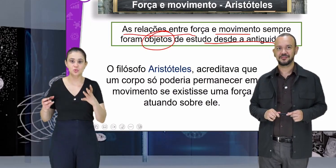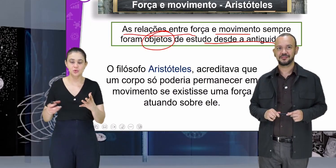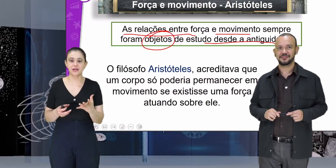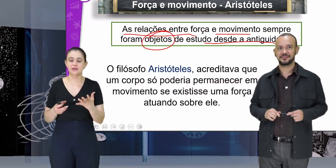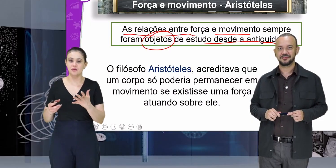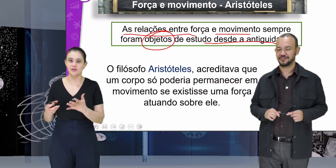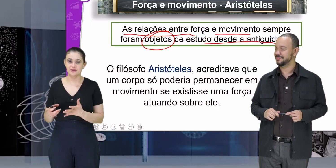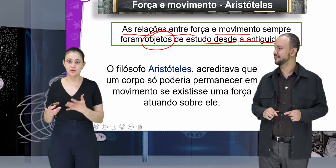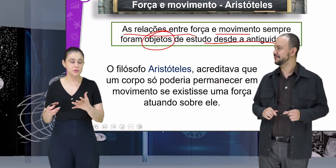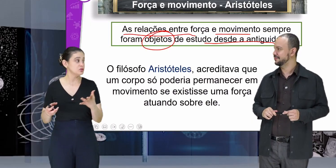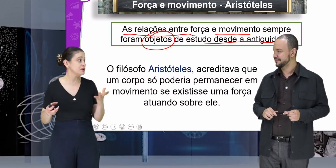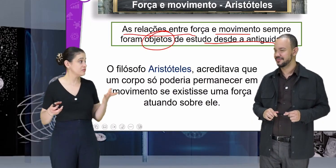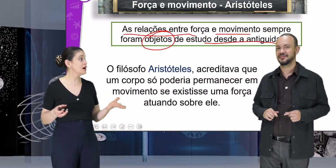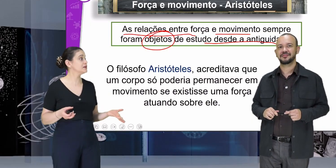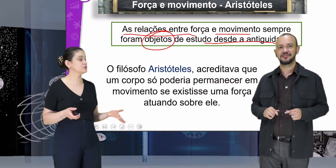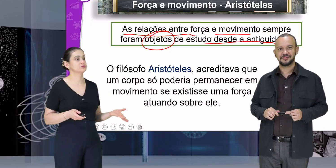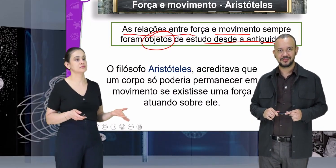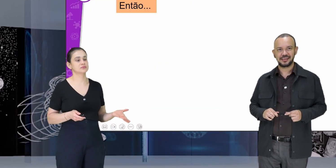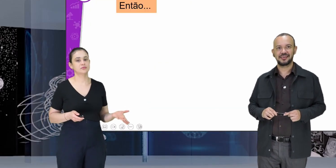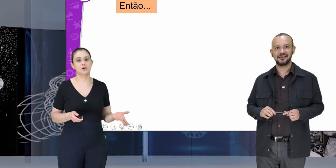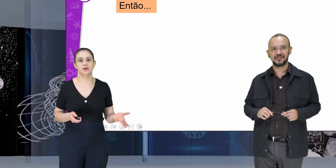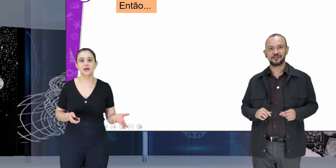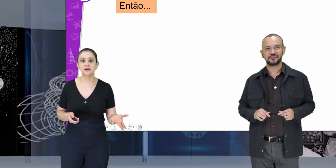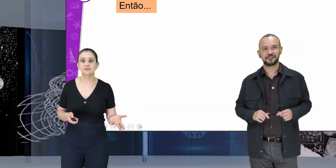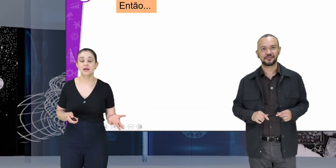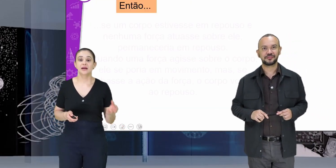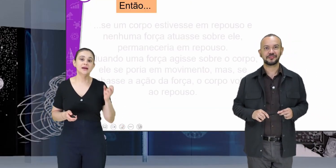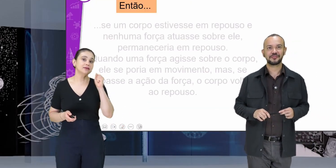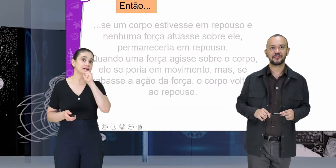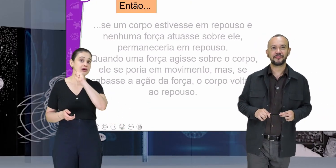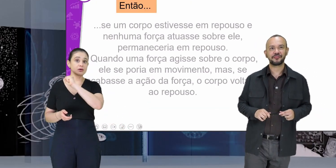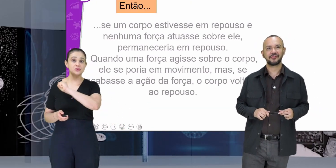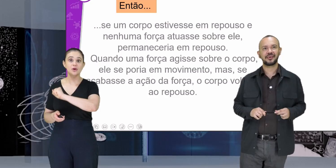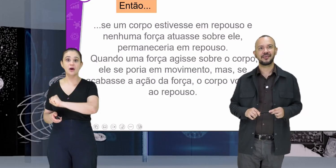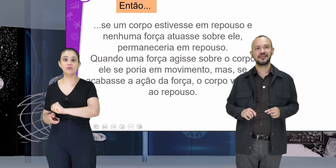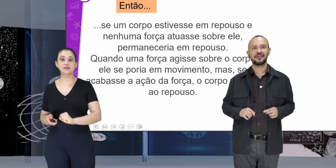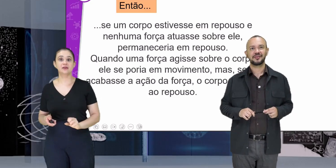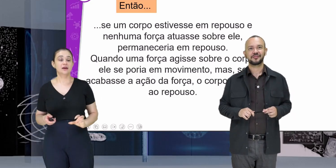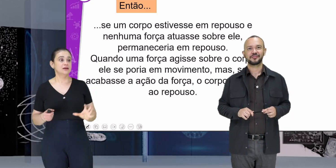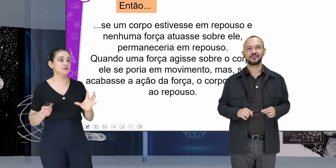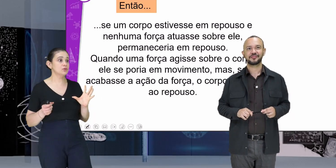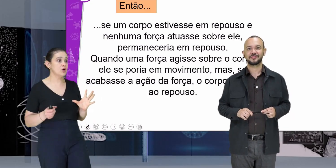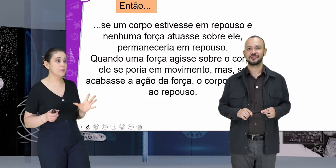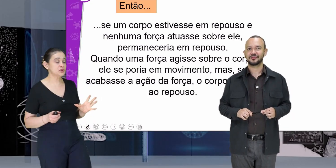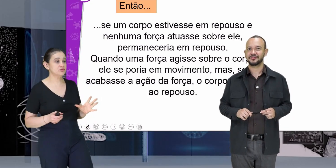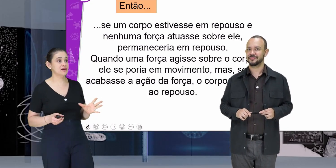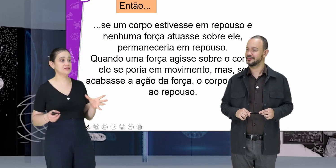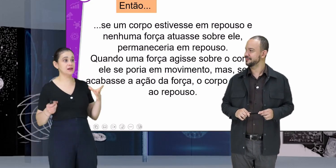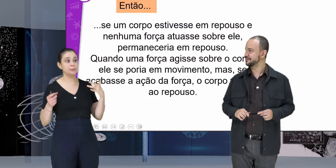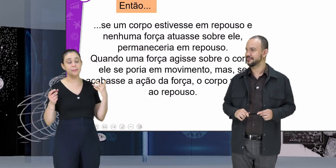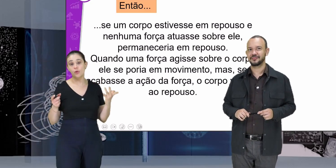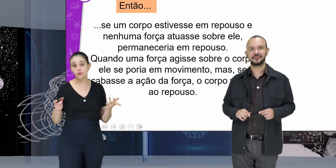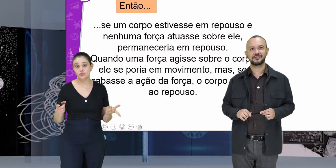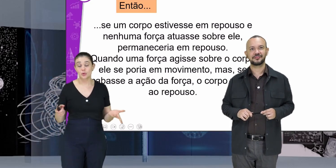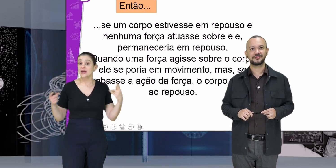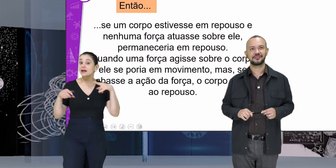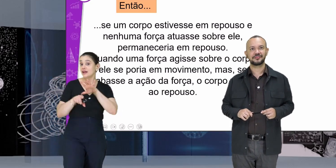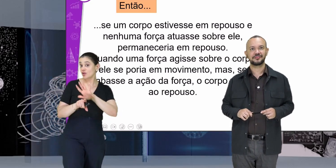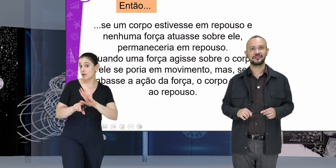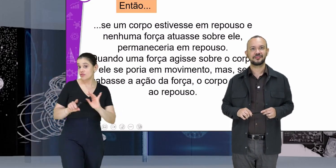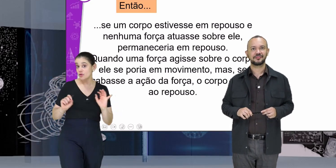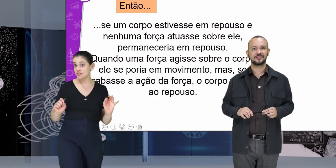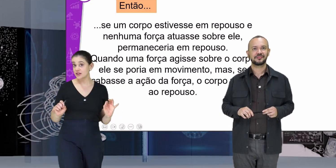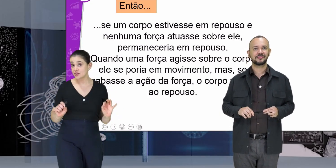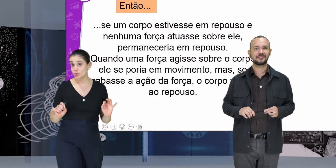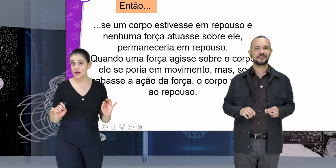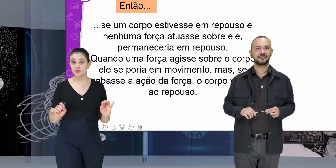para o estudo que ele estava fazendo, muito bem válido. Sim. Ok? Então, jovens, se um corpo estivesse em repouso e